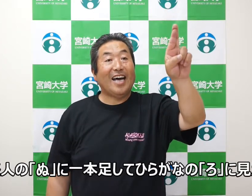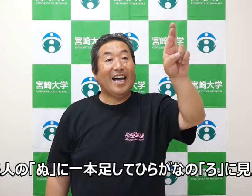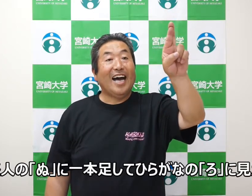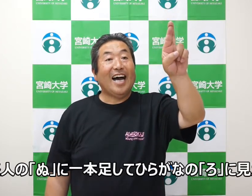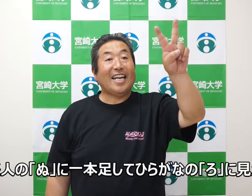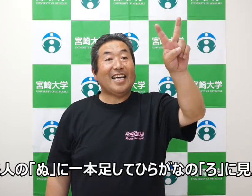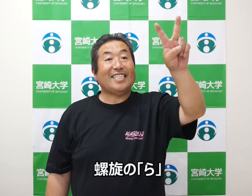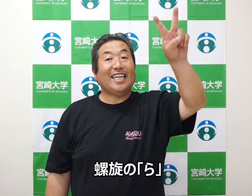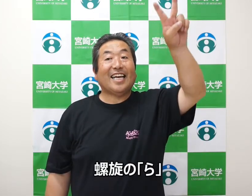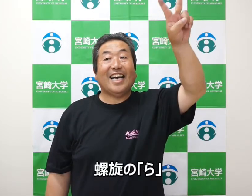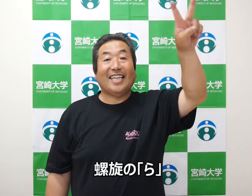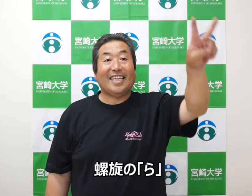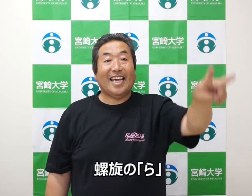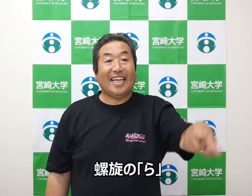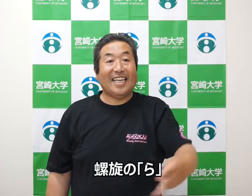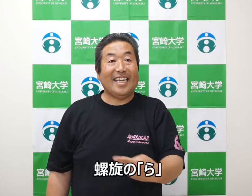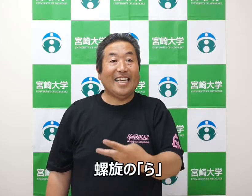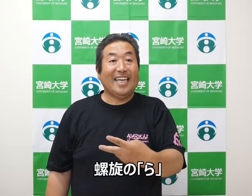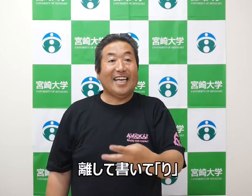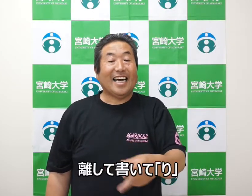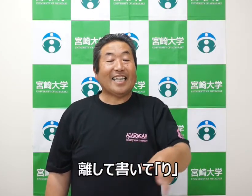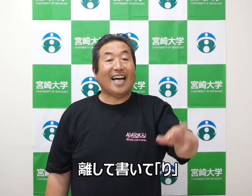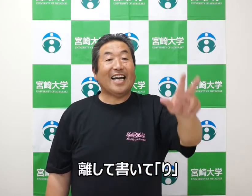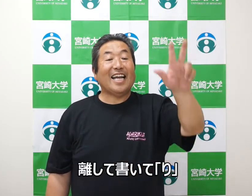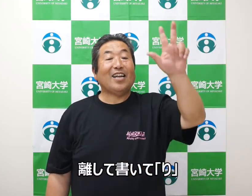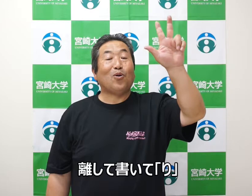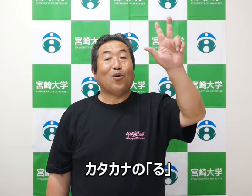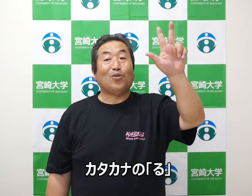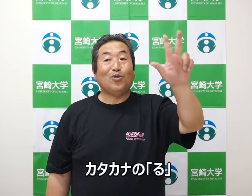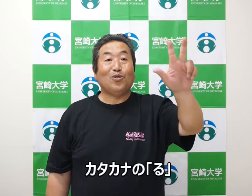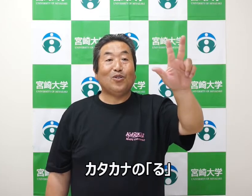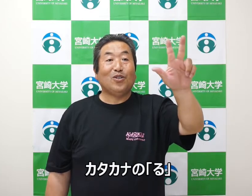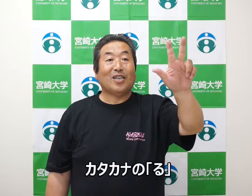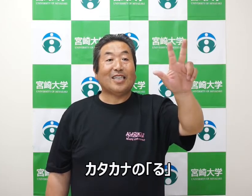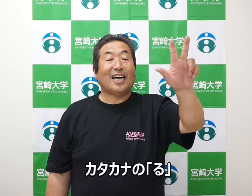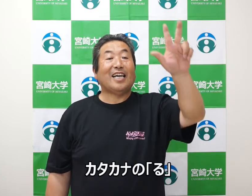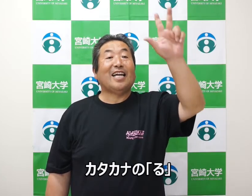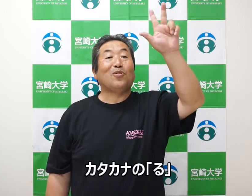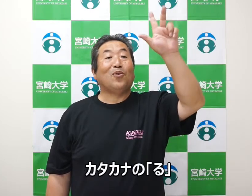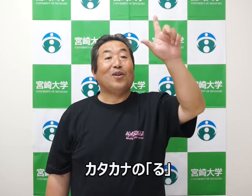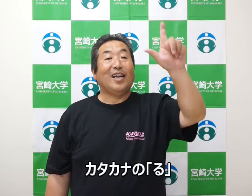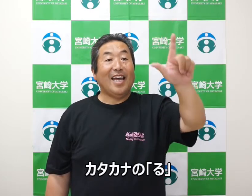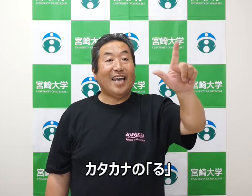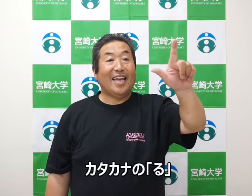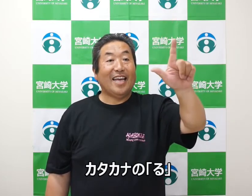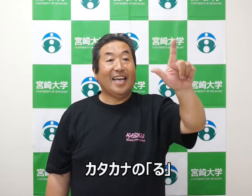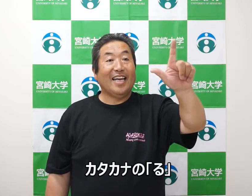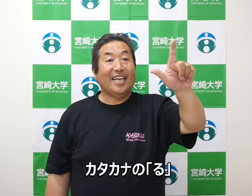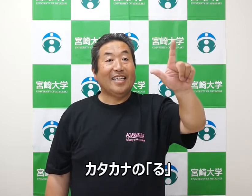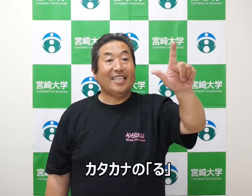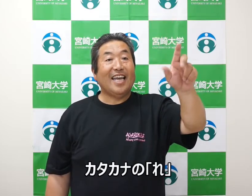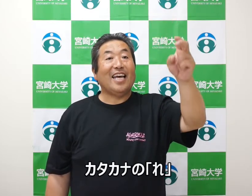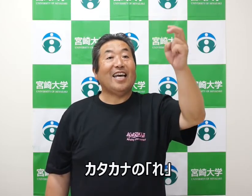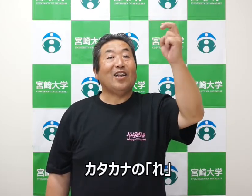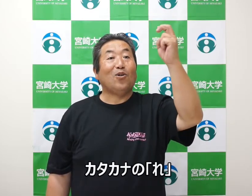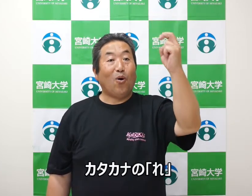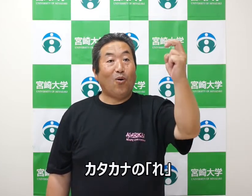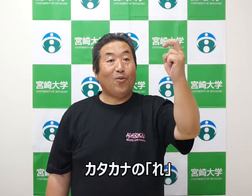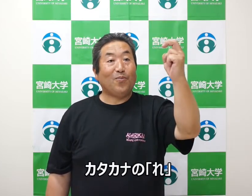離して書いてり、カタカナのる、カタカナの レレロ